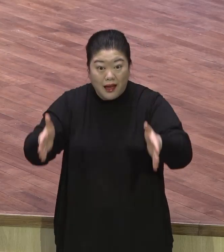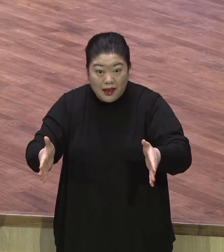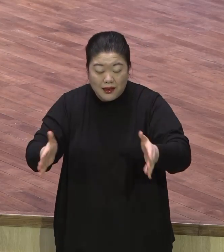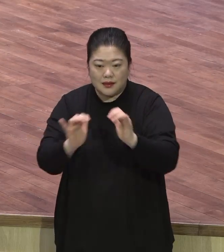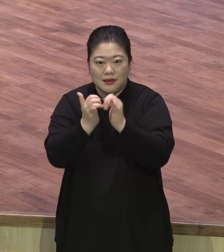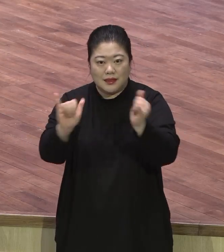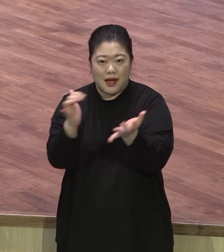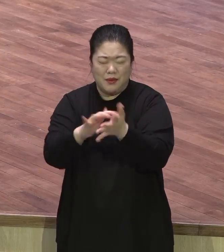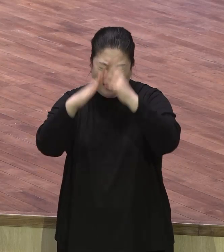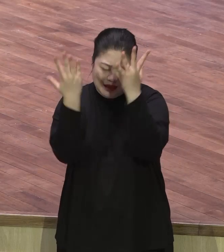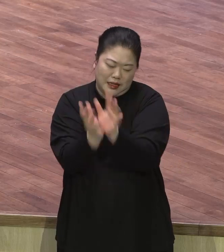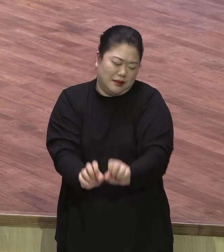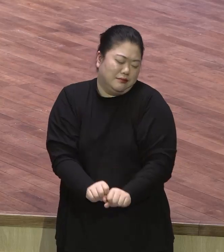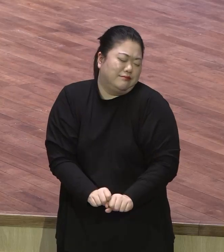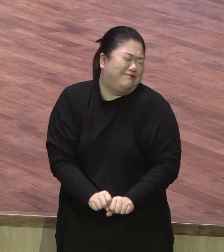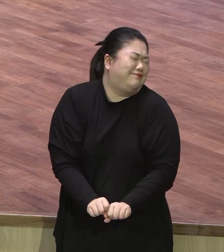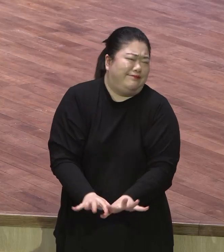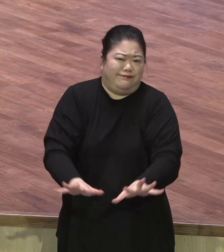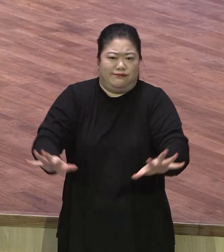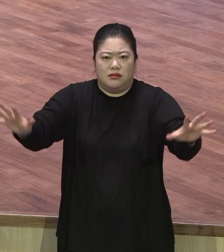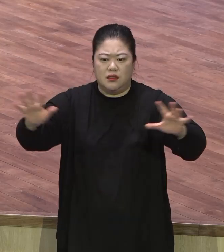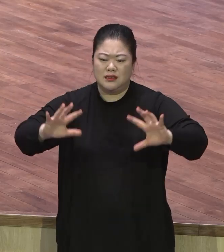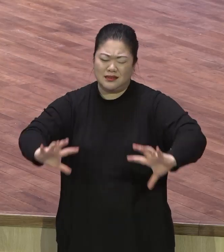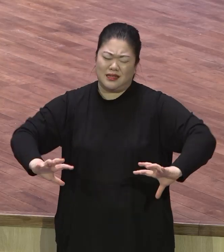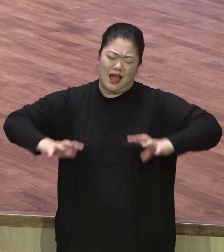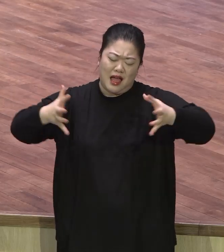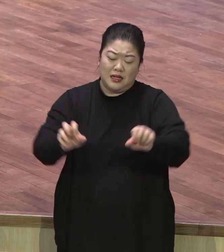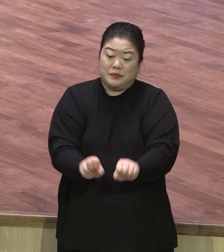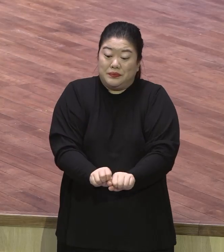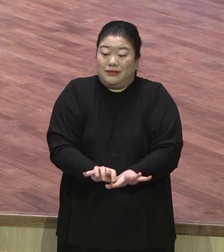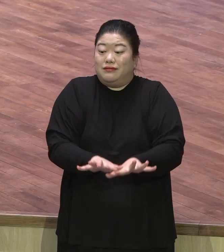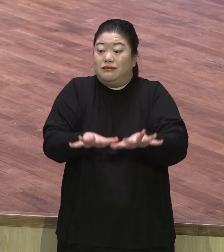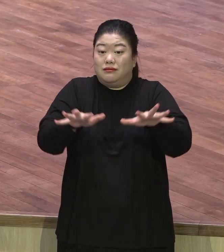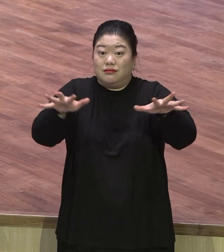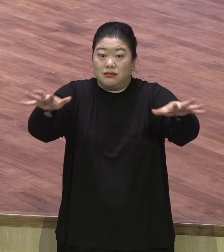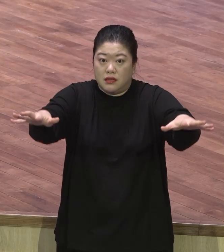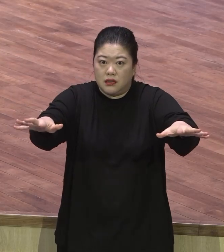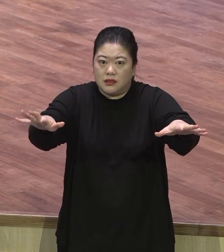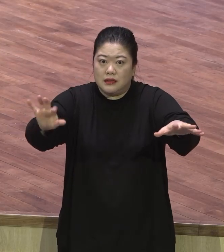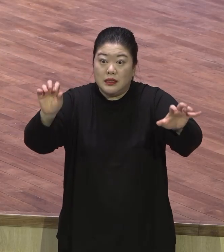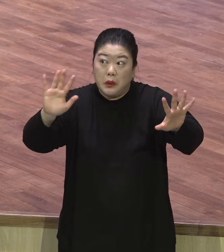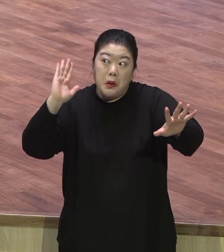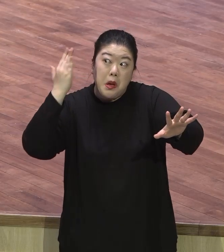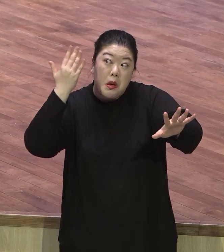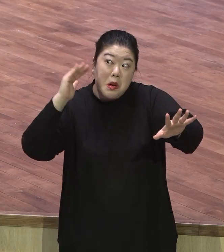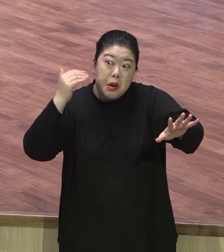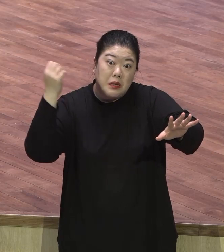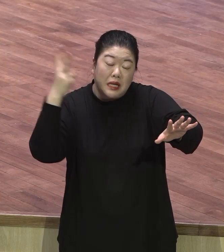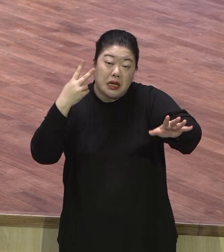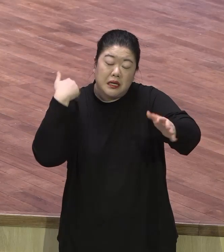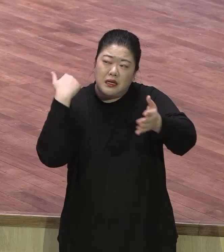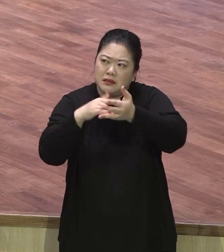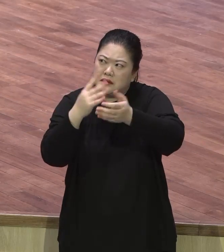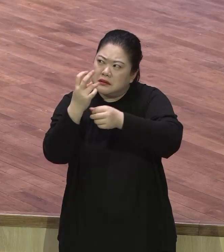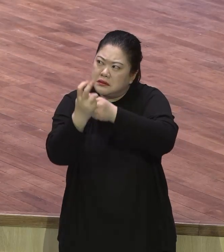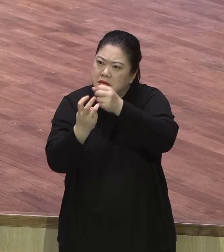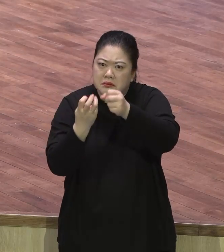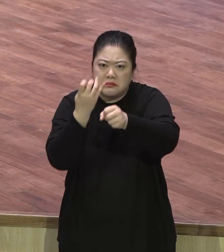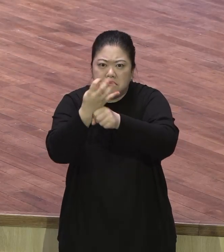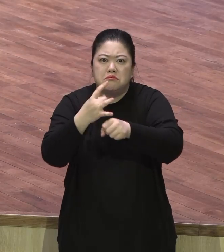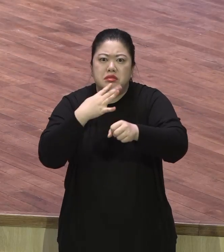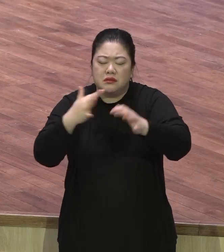이스라엘 나라가 없어서 생긴 지가 얼마 안 돼요 지금 얼마 안 된다고요 몇십 년 밖에 안 돼요